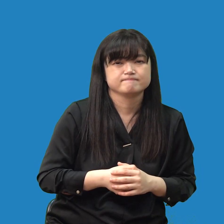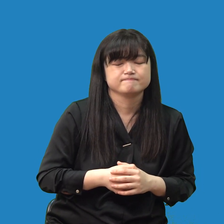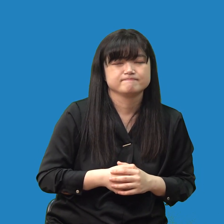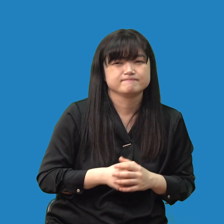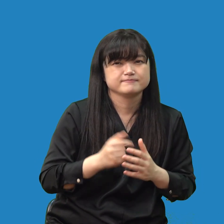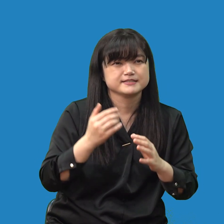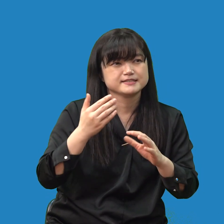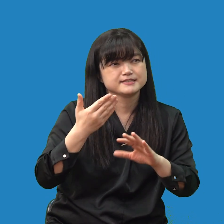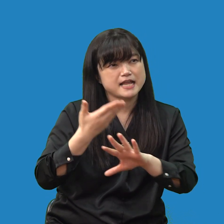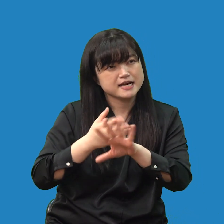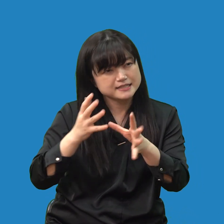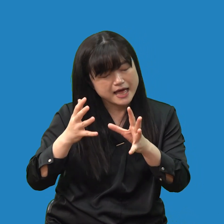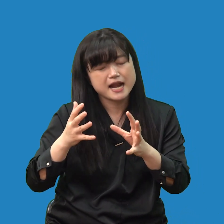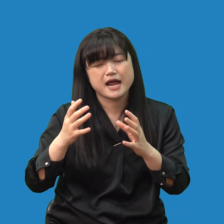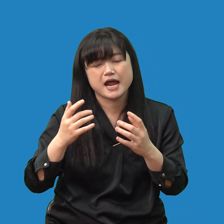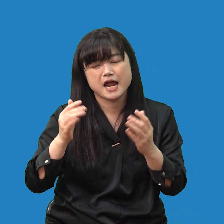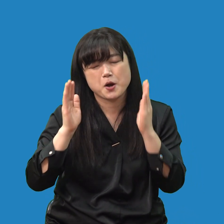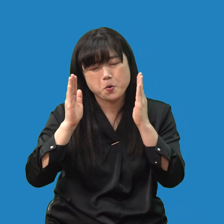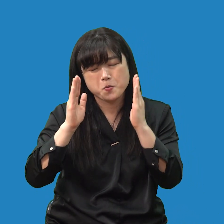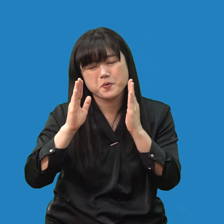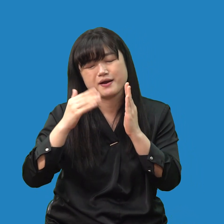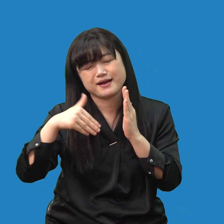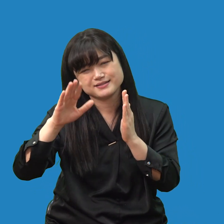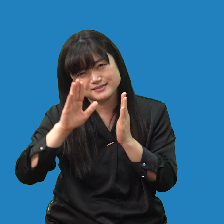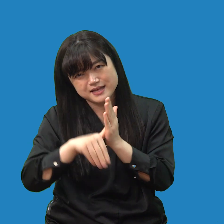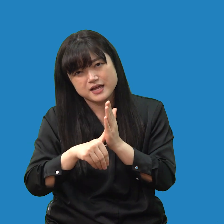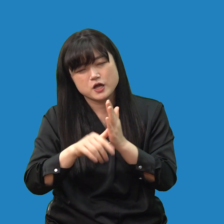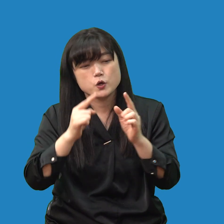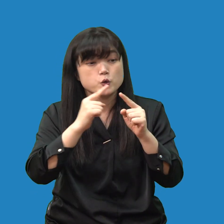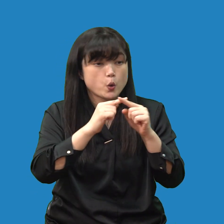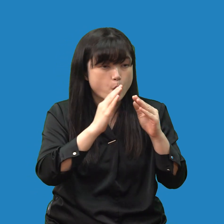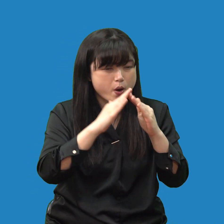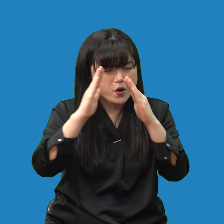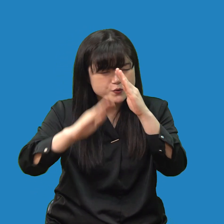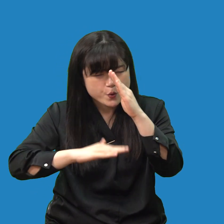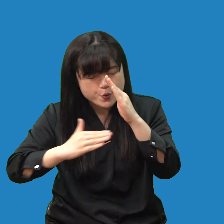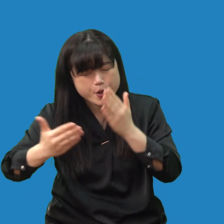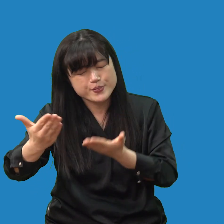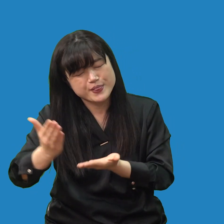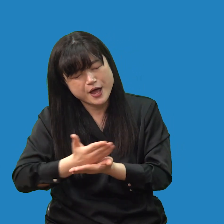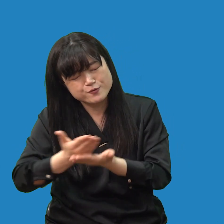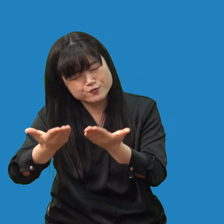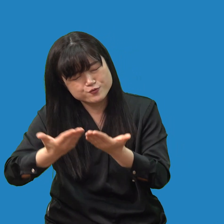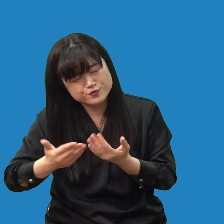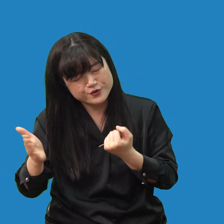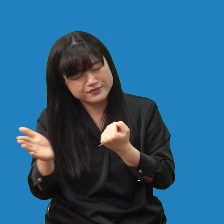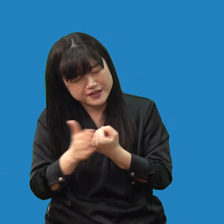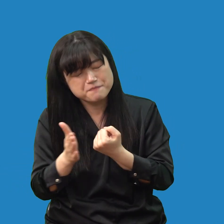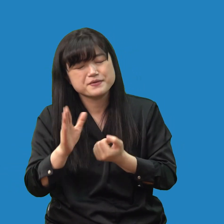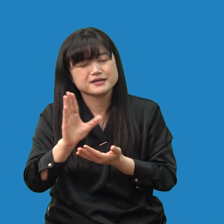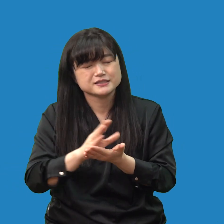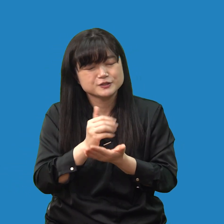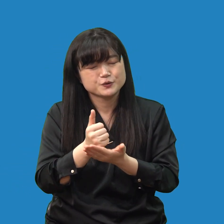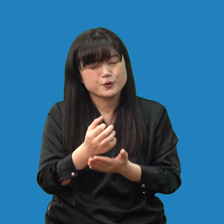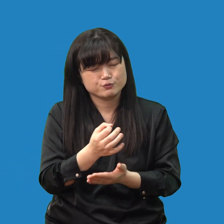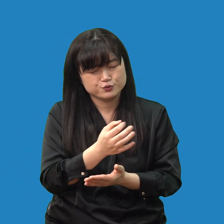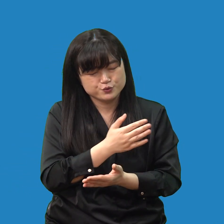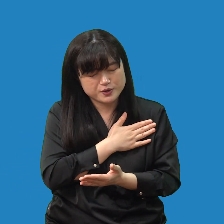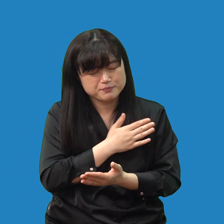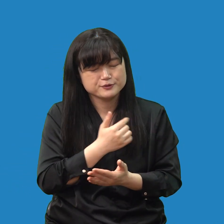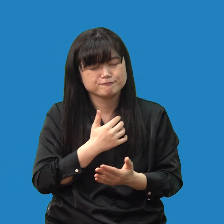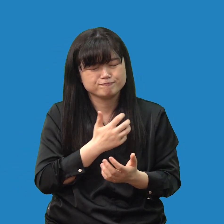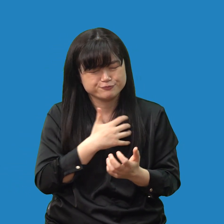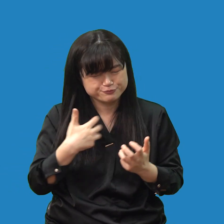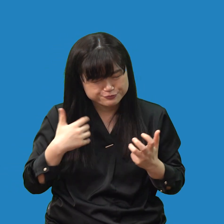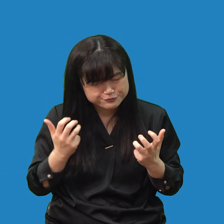유학생 시절에 저희 가족 이야기인데요, 이 교회와 성도님들의 나눔을 통해서 저희는 그리스도의 부유함을 참